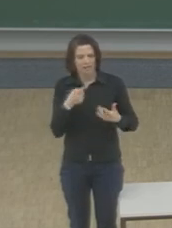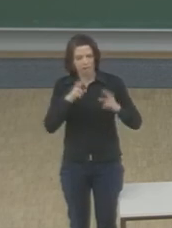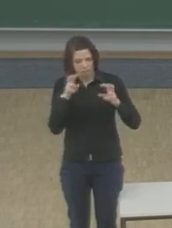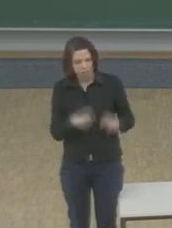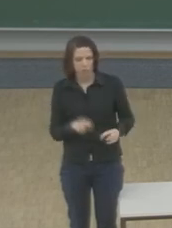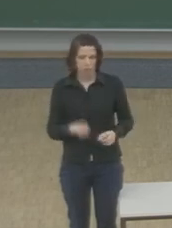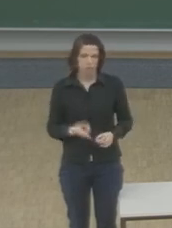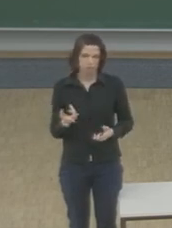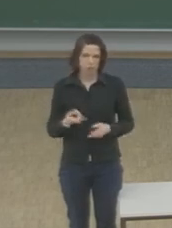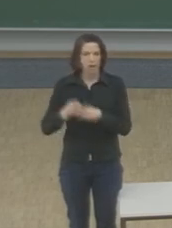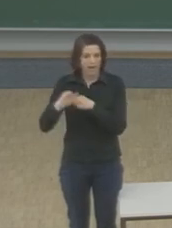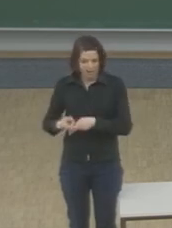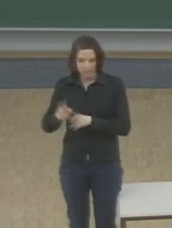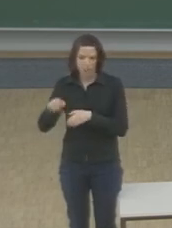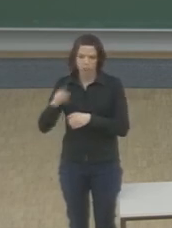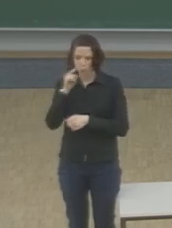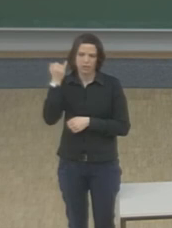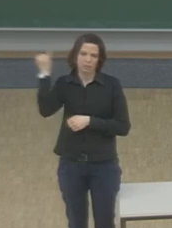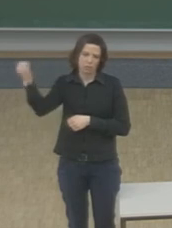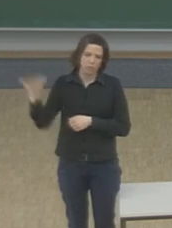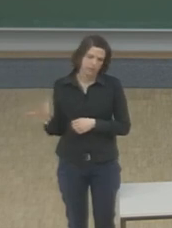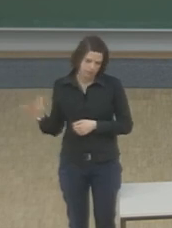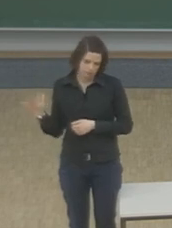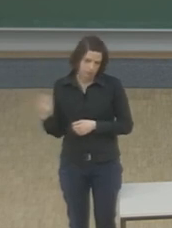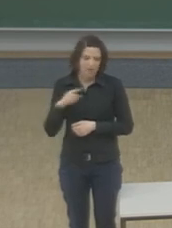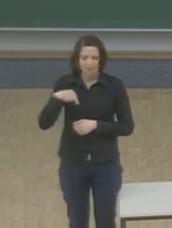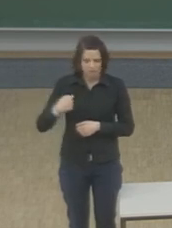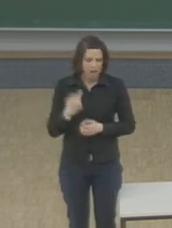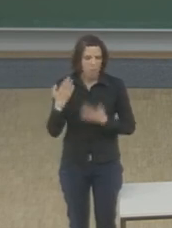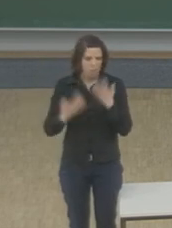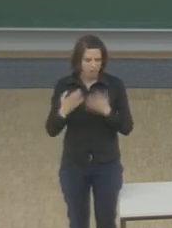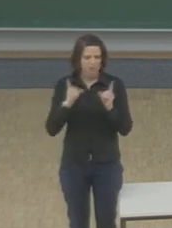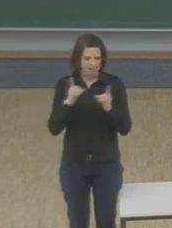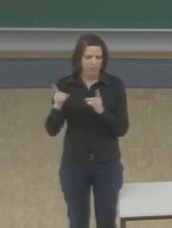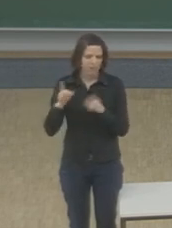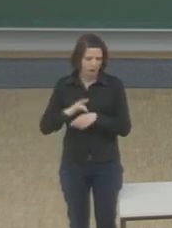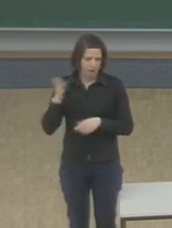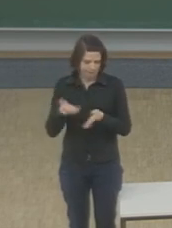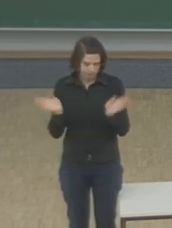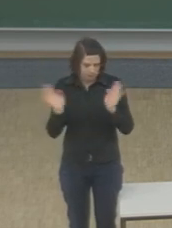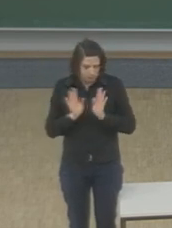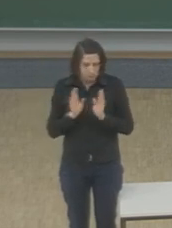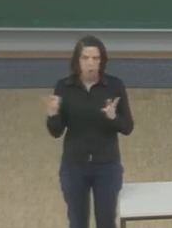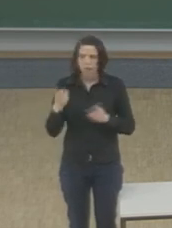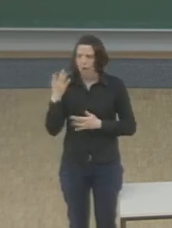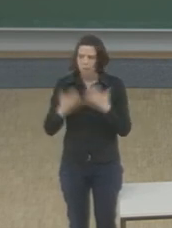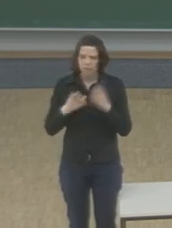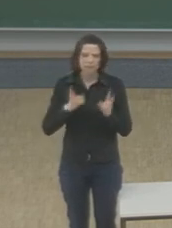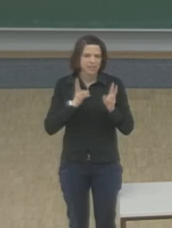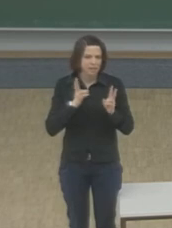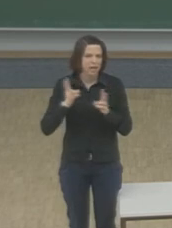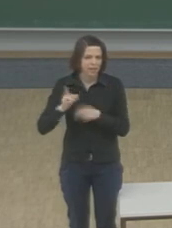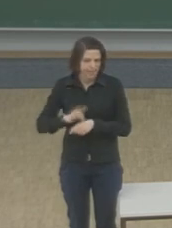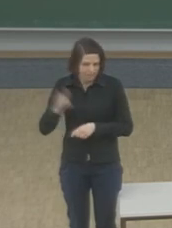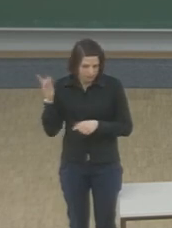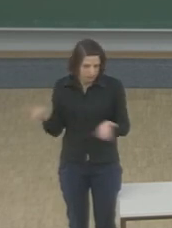Ideologie. Wir können als Mathematikdidaktikerinnen und Mathematikdidaktiker oder als Mathematiklehrerinnen